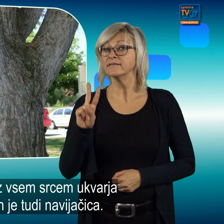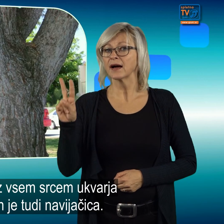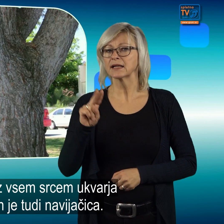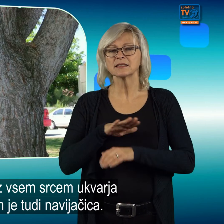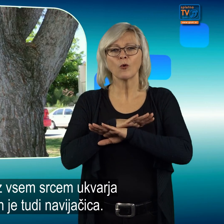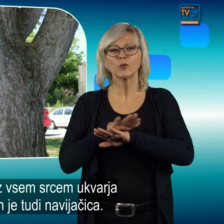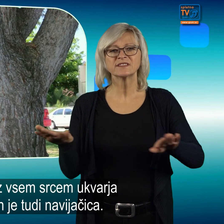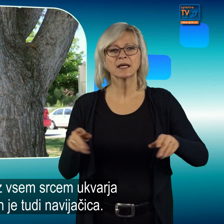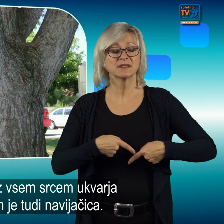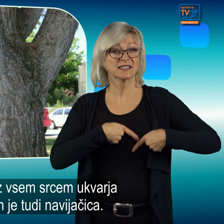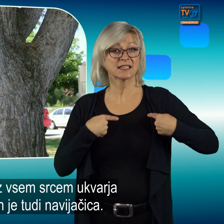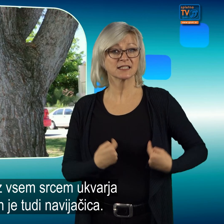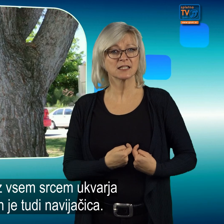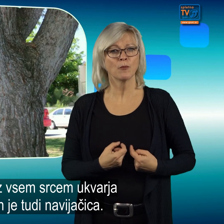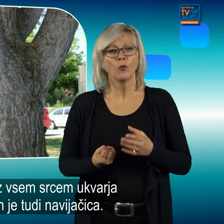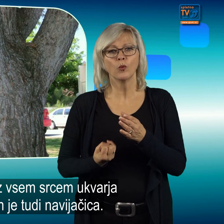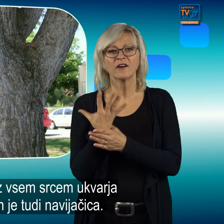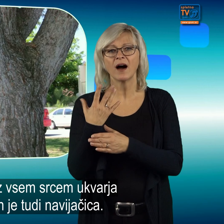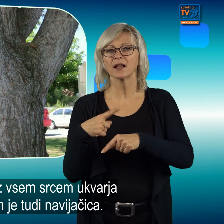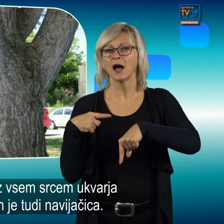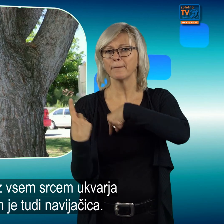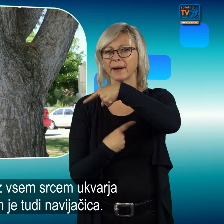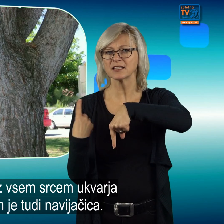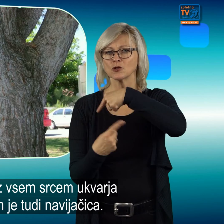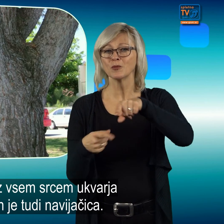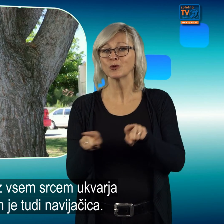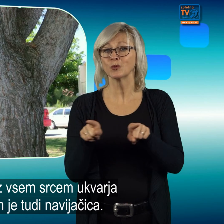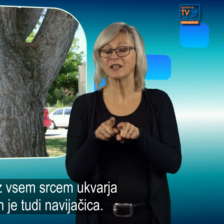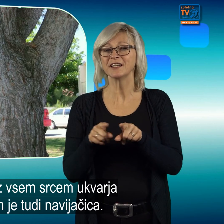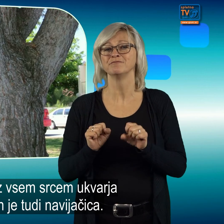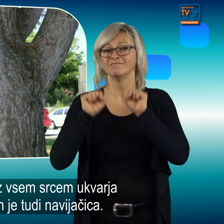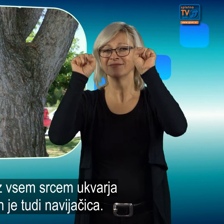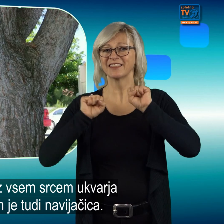Vanessa se z vsem srcem ukvarja s plesom in je tudi navijačica.